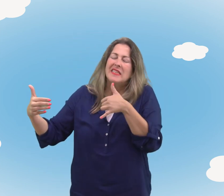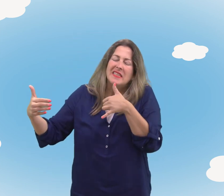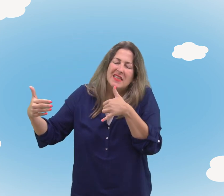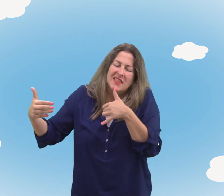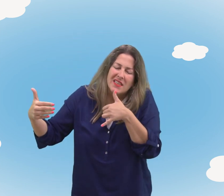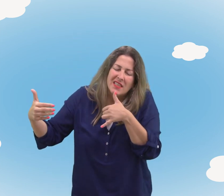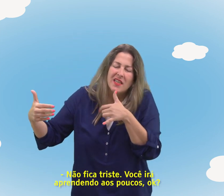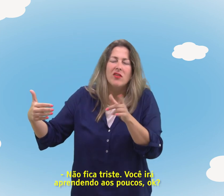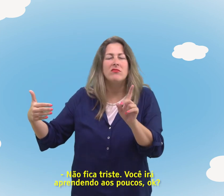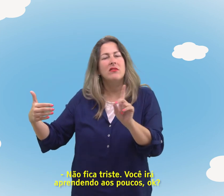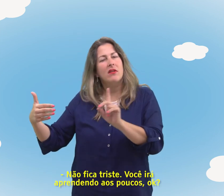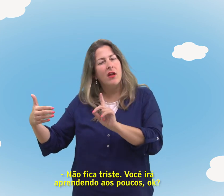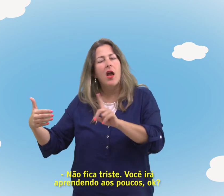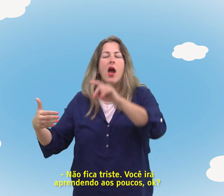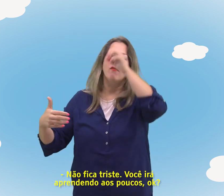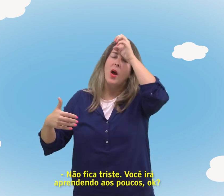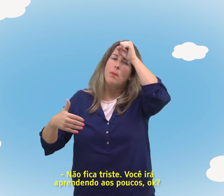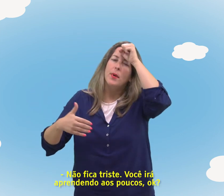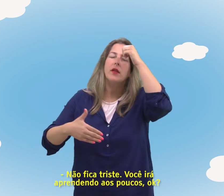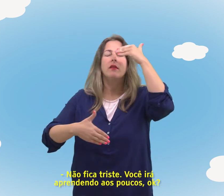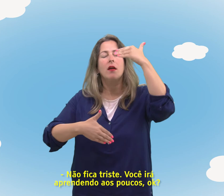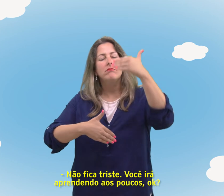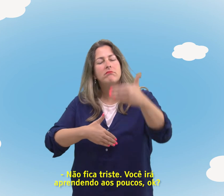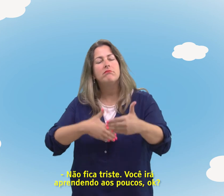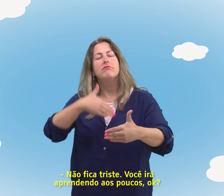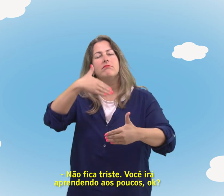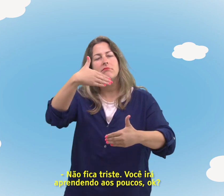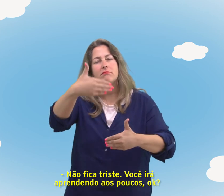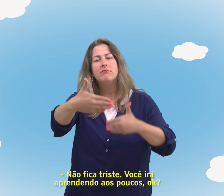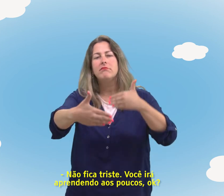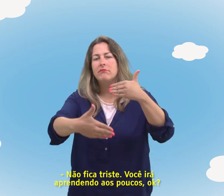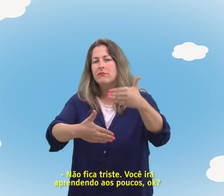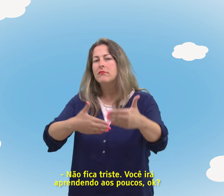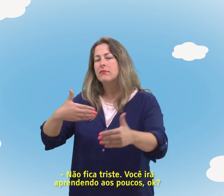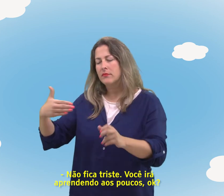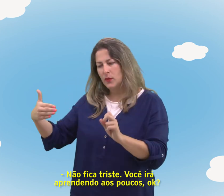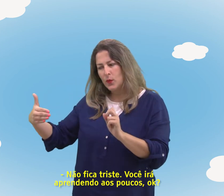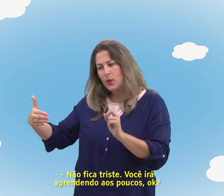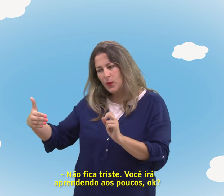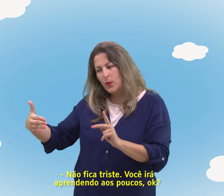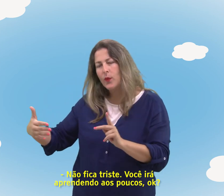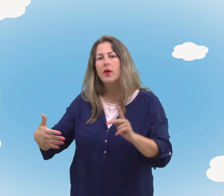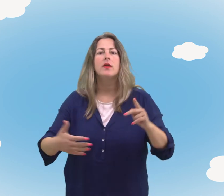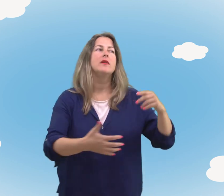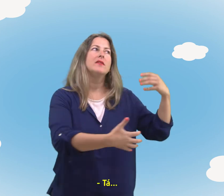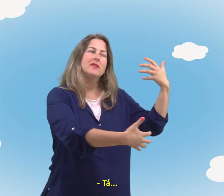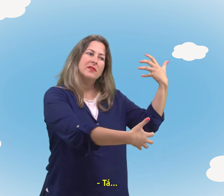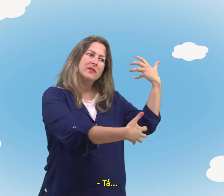não fica triste você ir aprendendo aos poucos ok tá